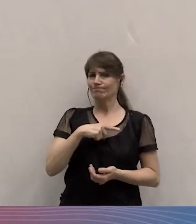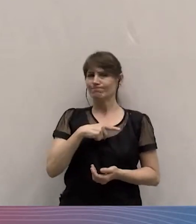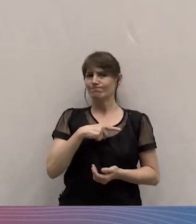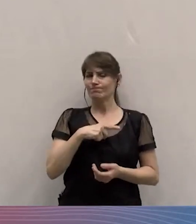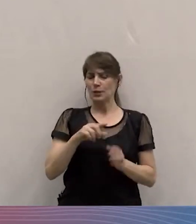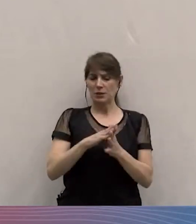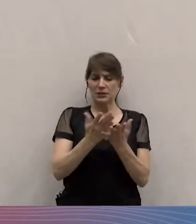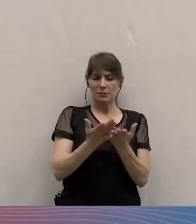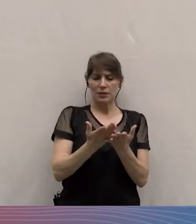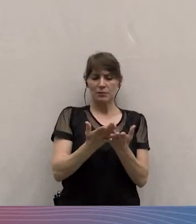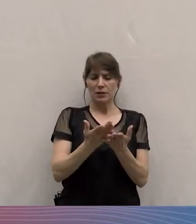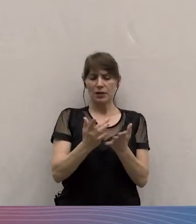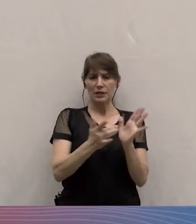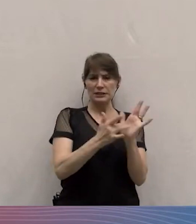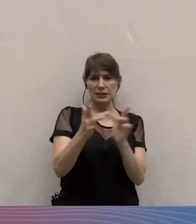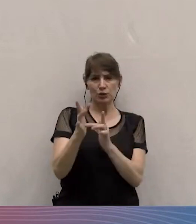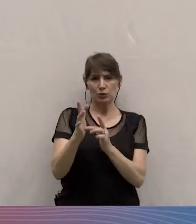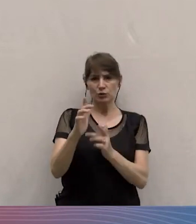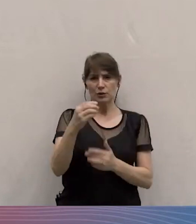Mas a Bíblia fala que ele não tem pecado.